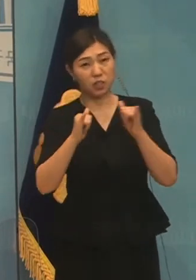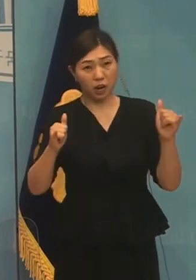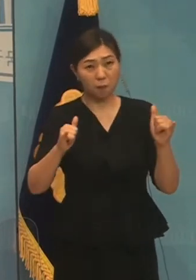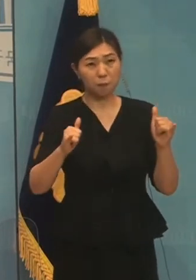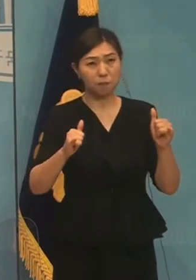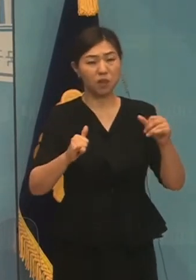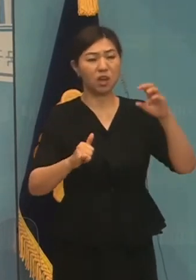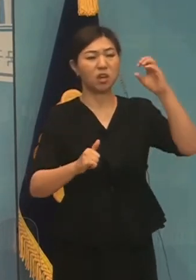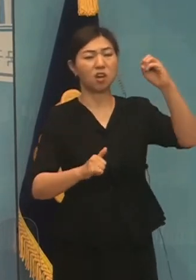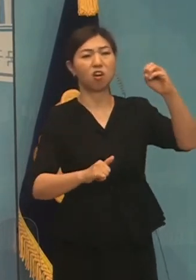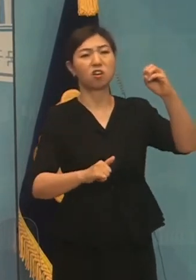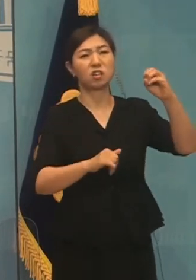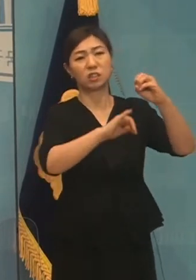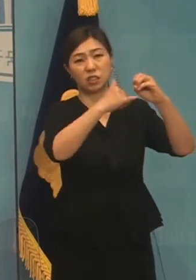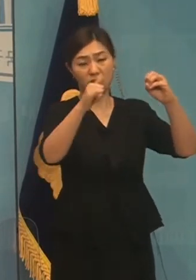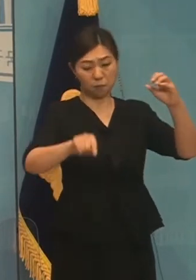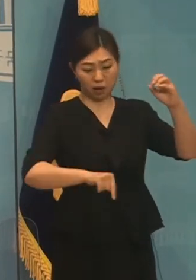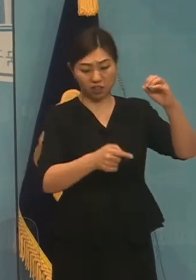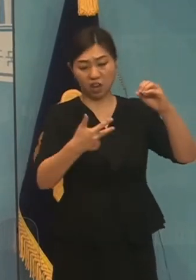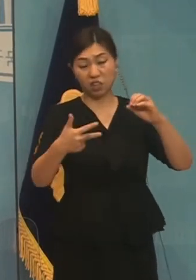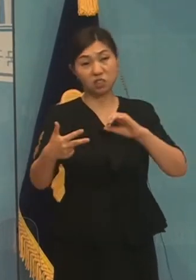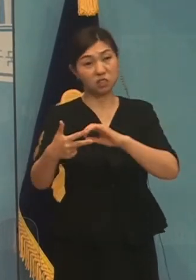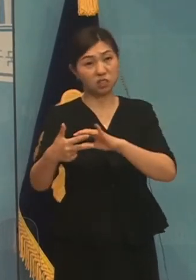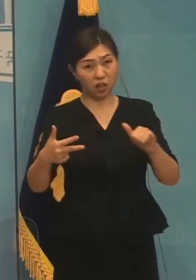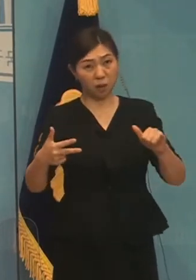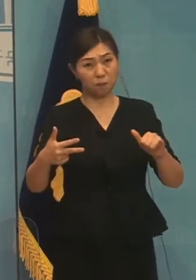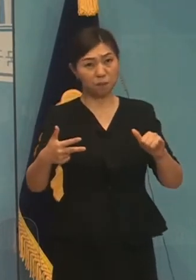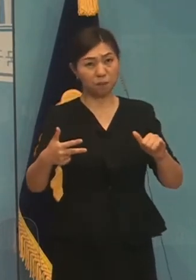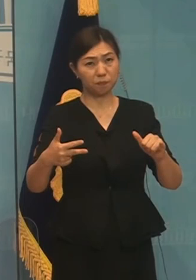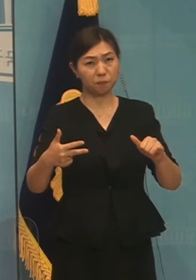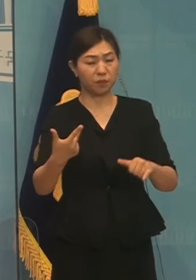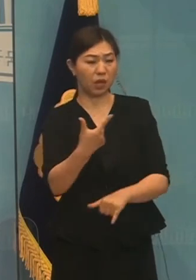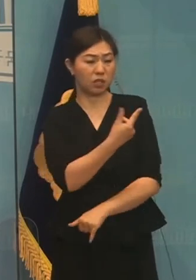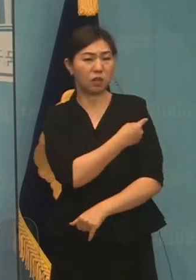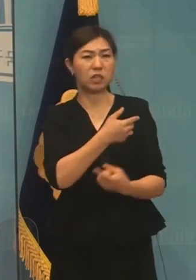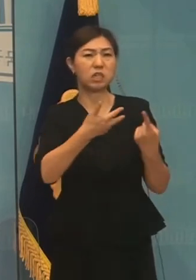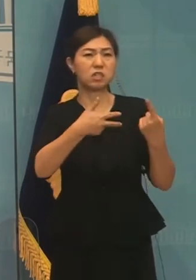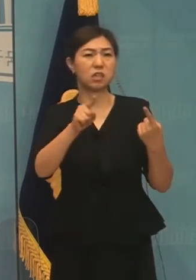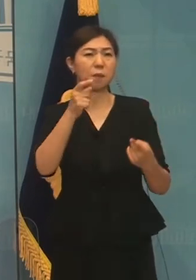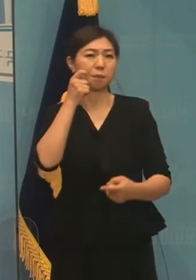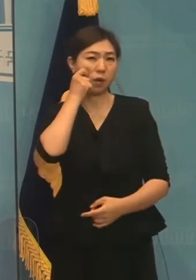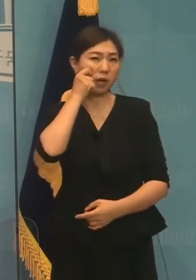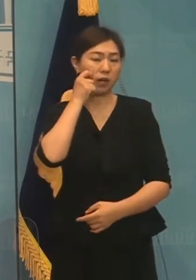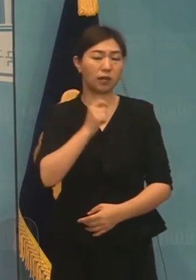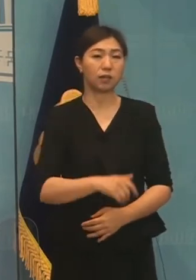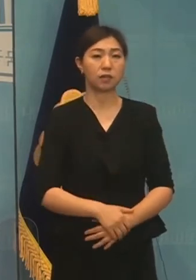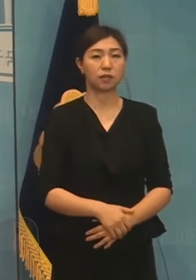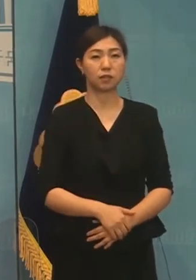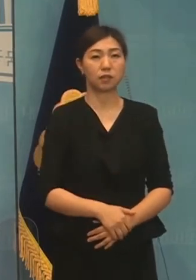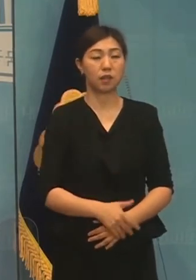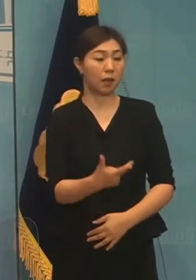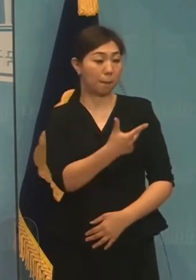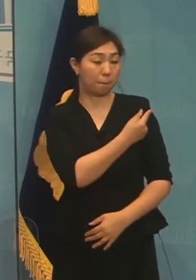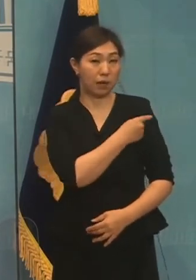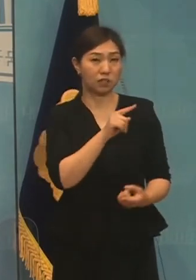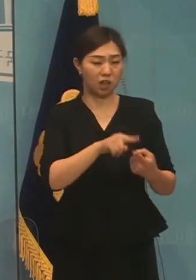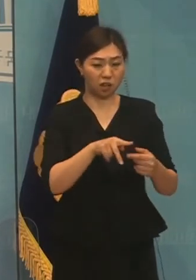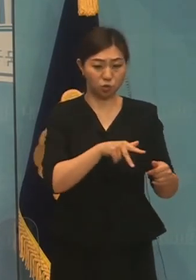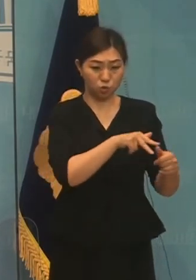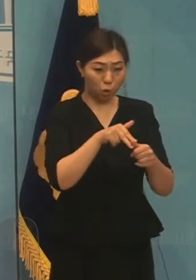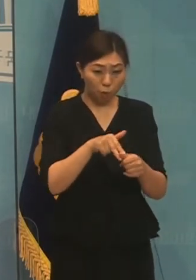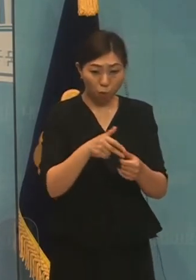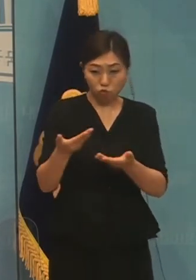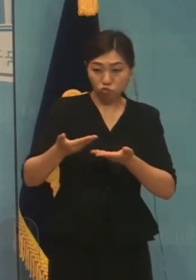7명이 백신 1차 접종을 받지 못한 것으로 드러났습니다. 백신 접종에 관한 정보 전달도